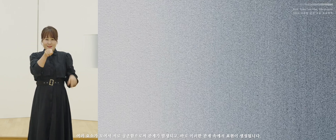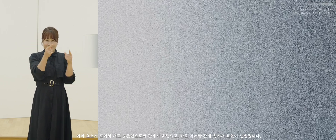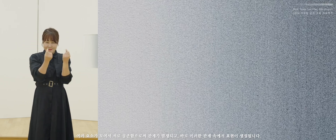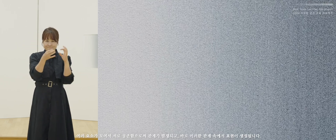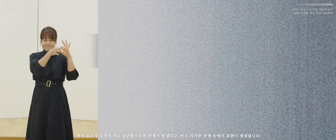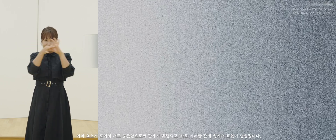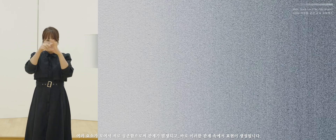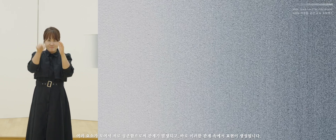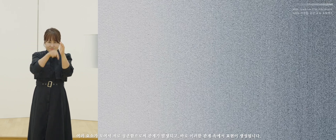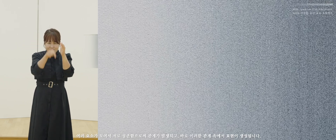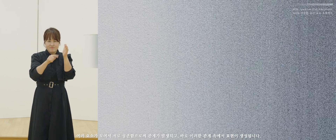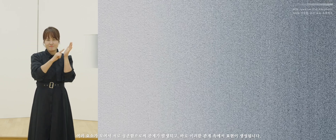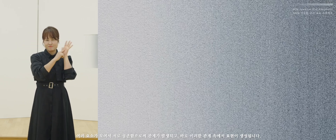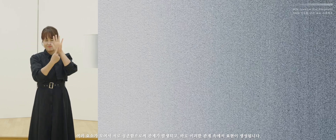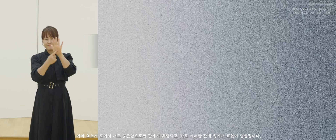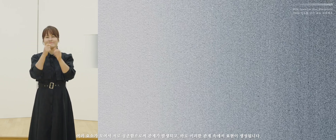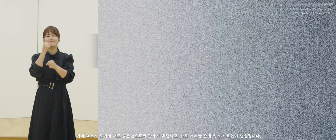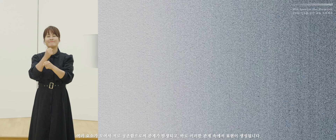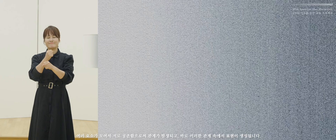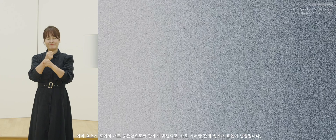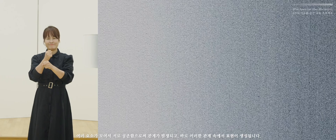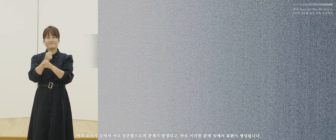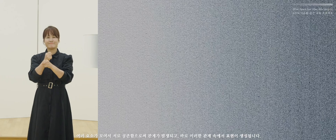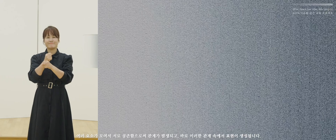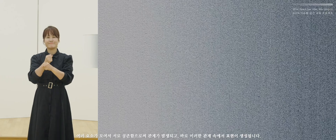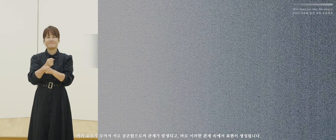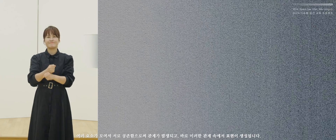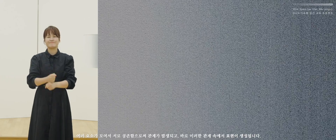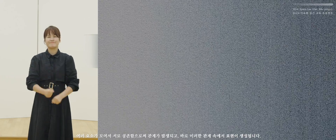속에서 표현이 생성됩니다.